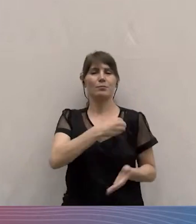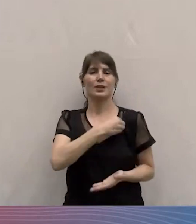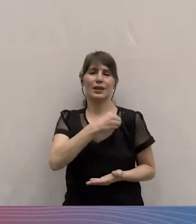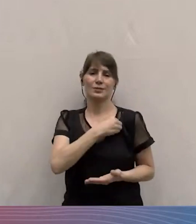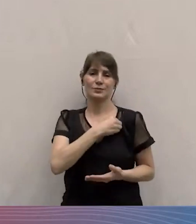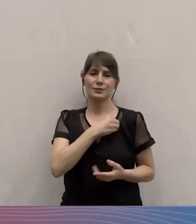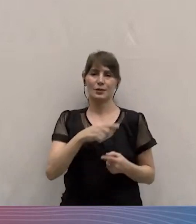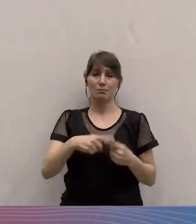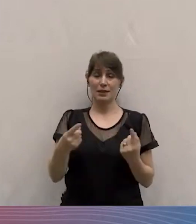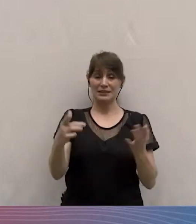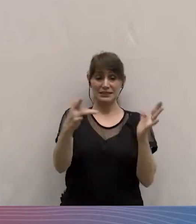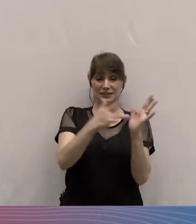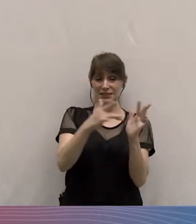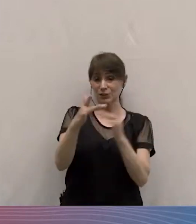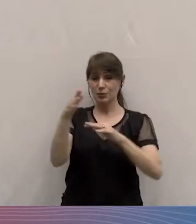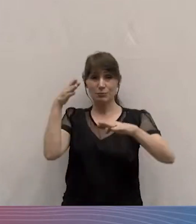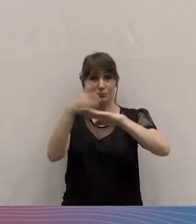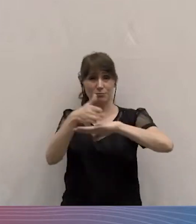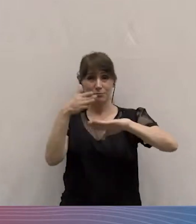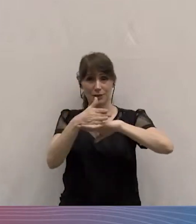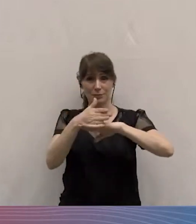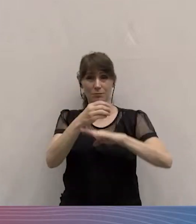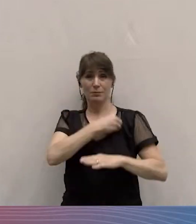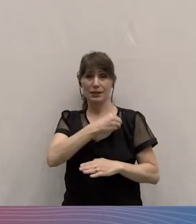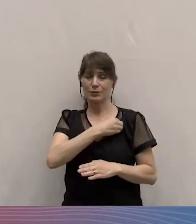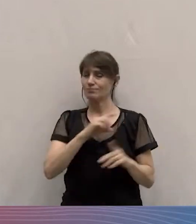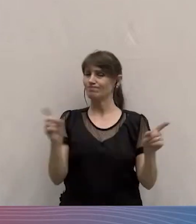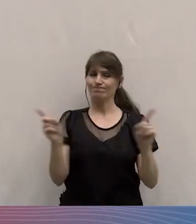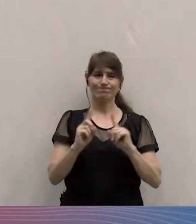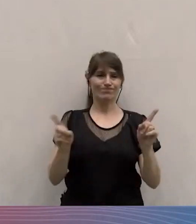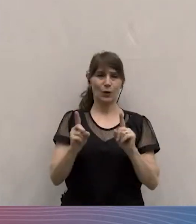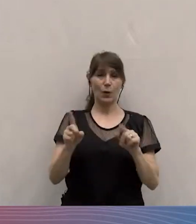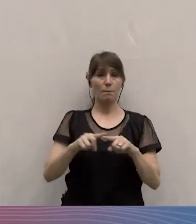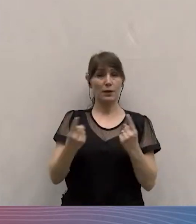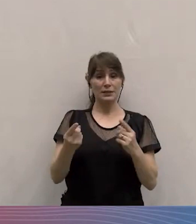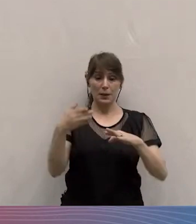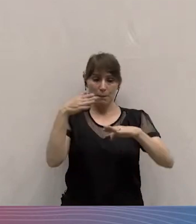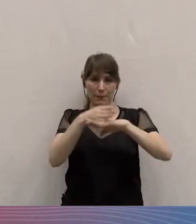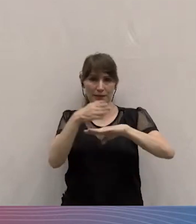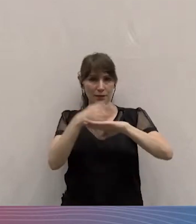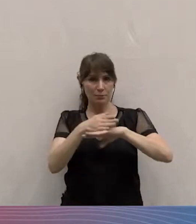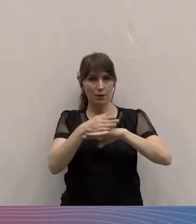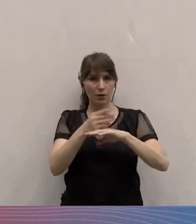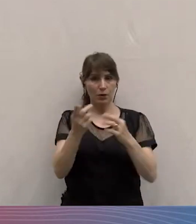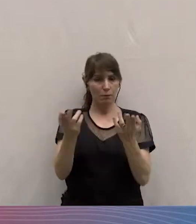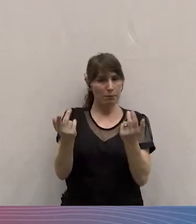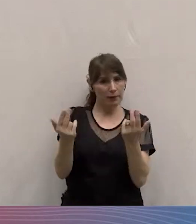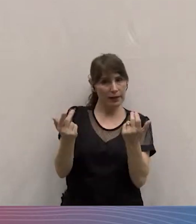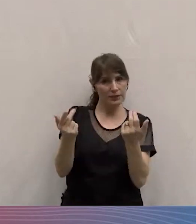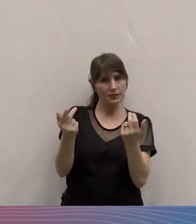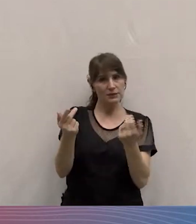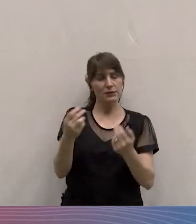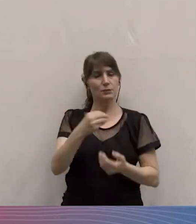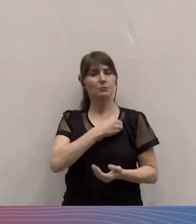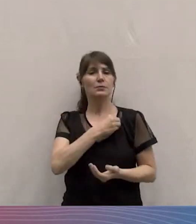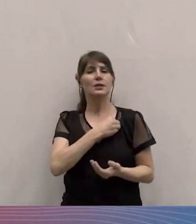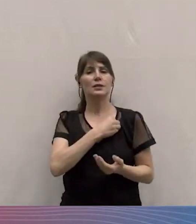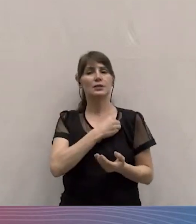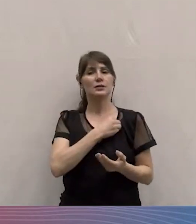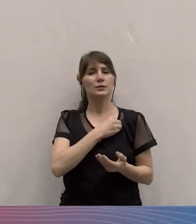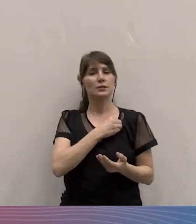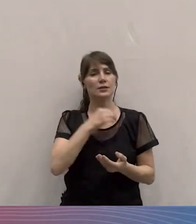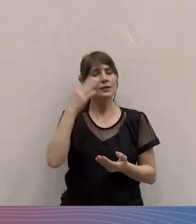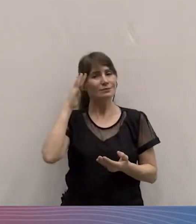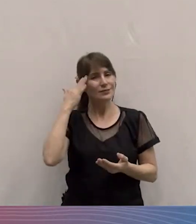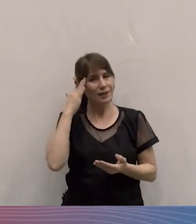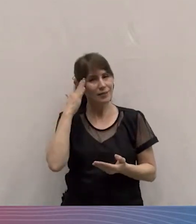Jesus não participou da carne do pecado, mas ele participou da semelhança da carne do pecado. Vocês